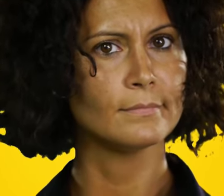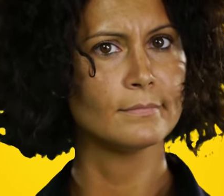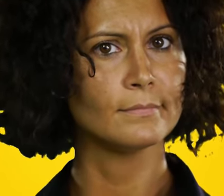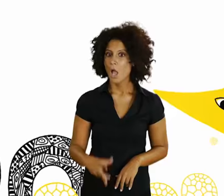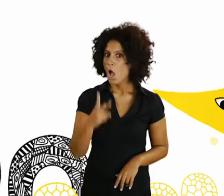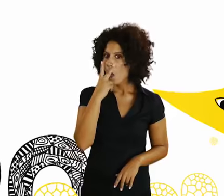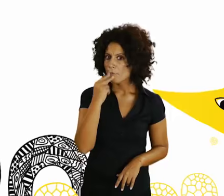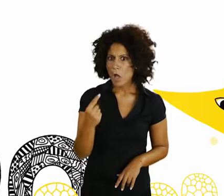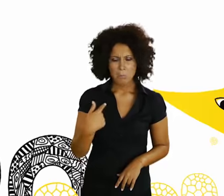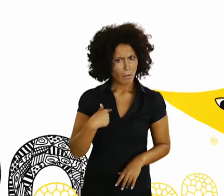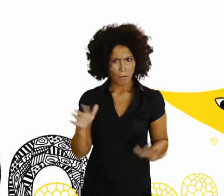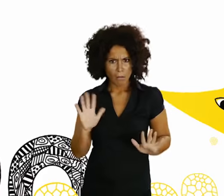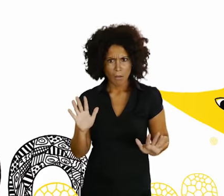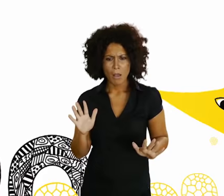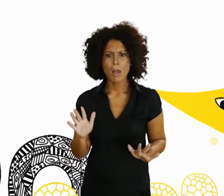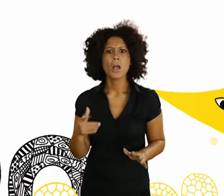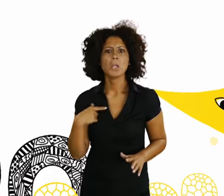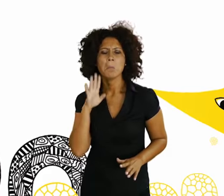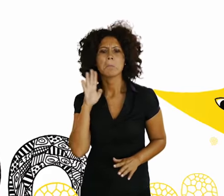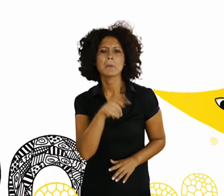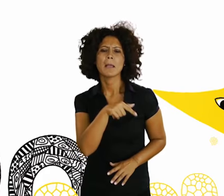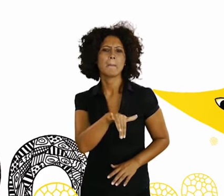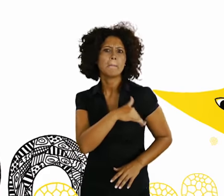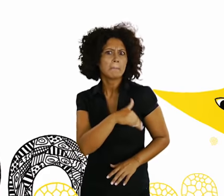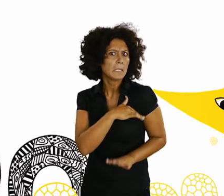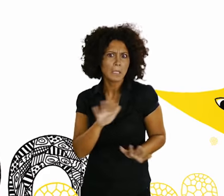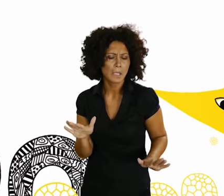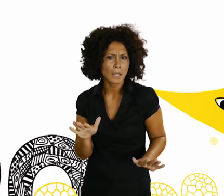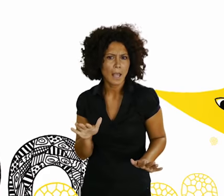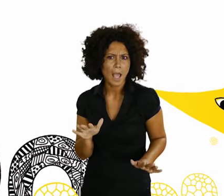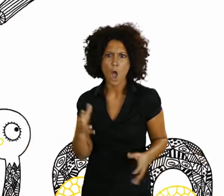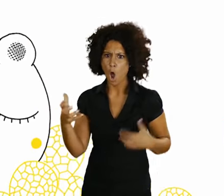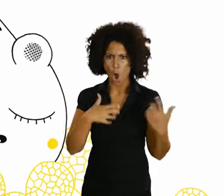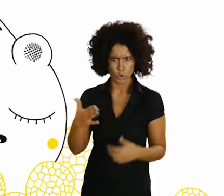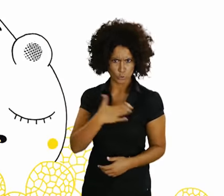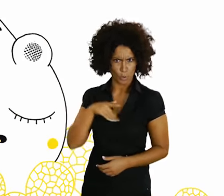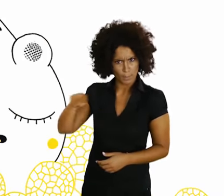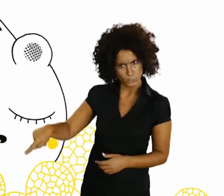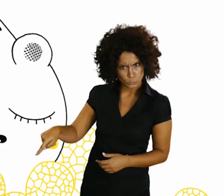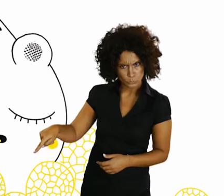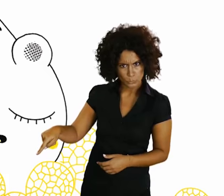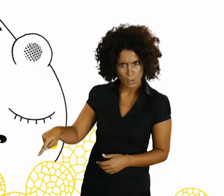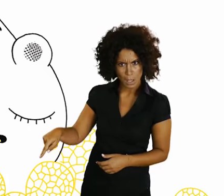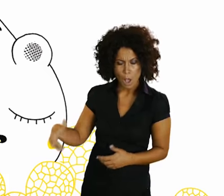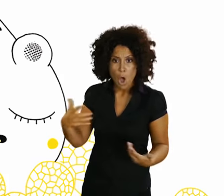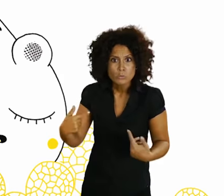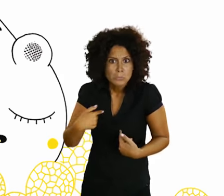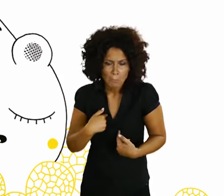Si fece avanti Volpe. Io gli ho solo detto che è pigra. È stato Orso.